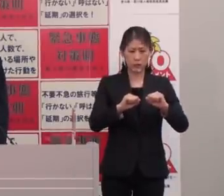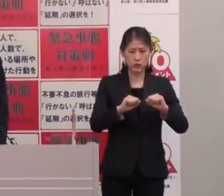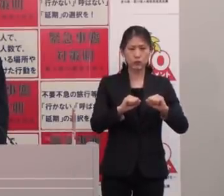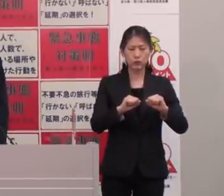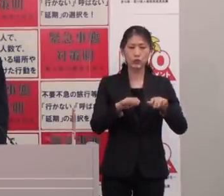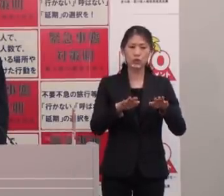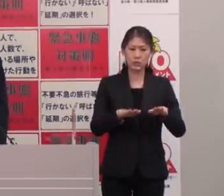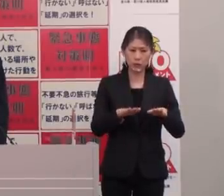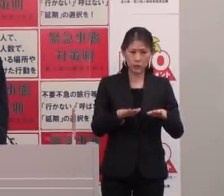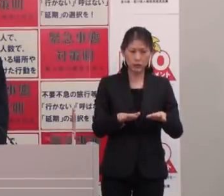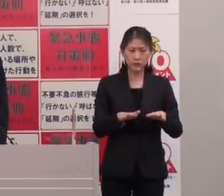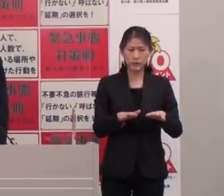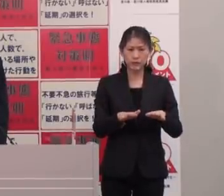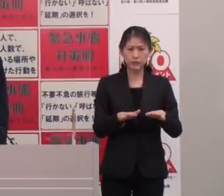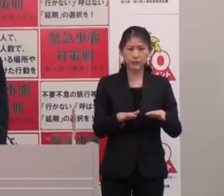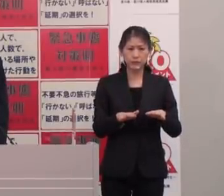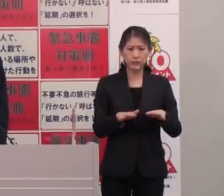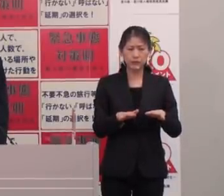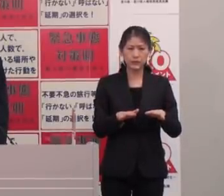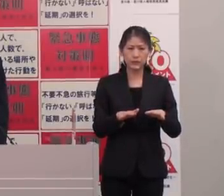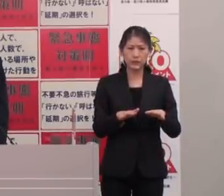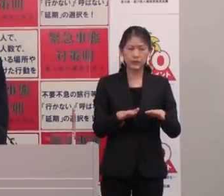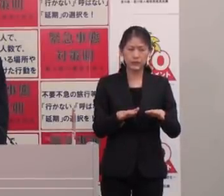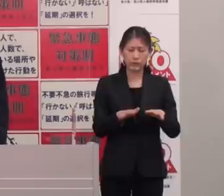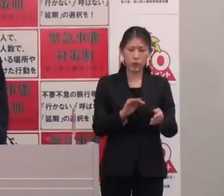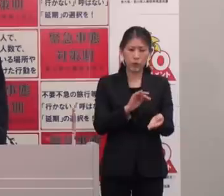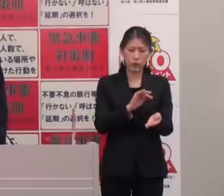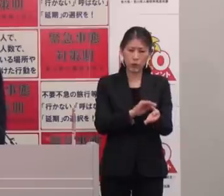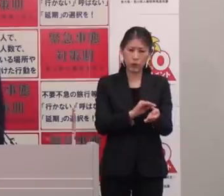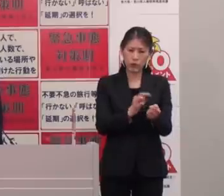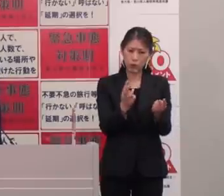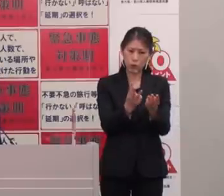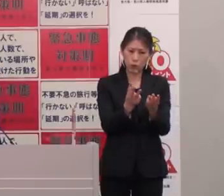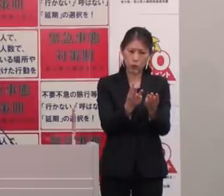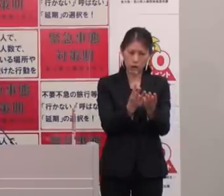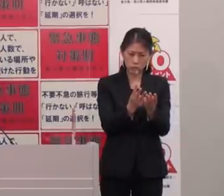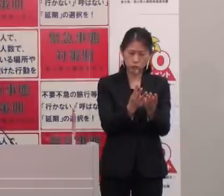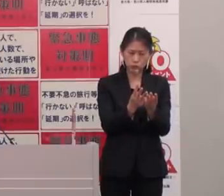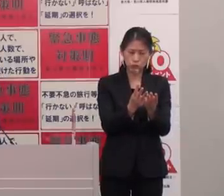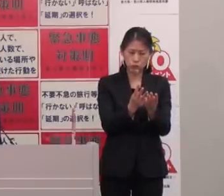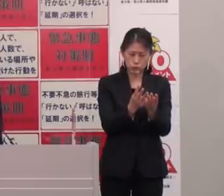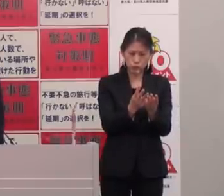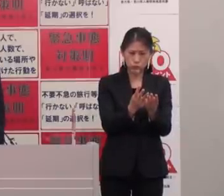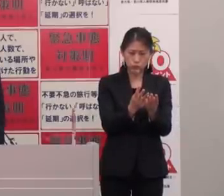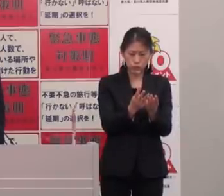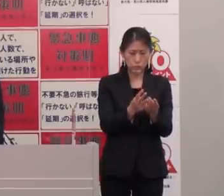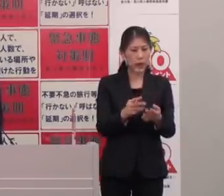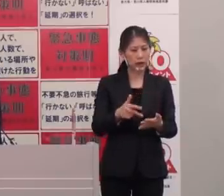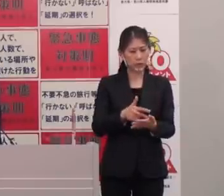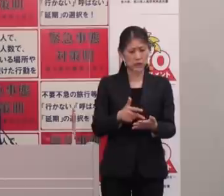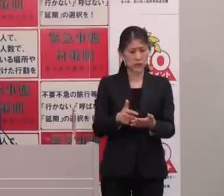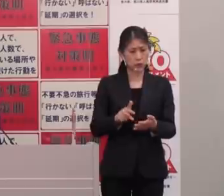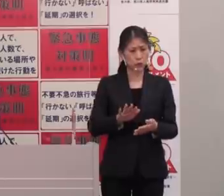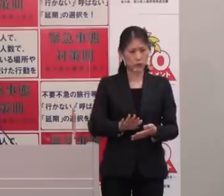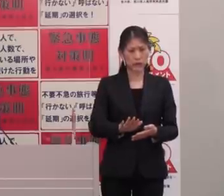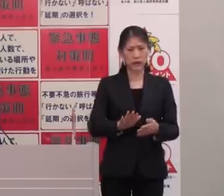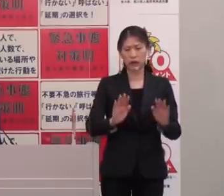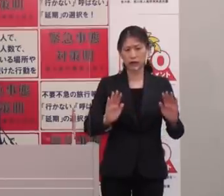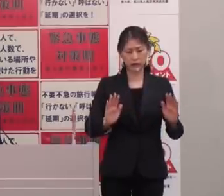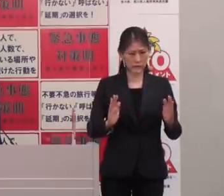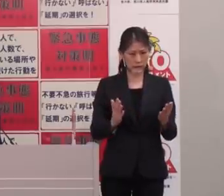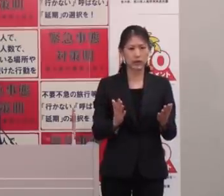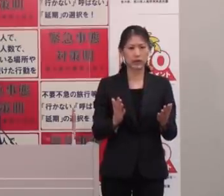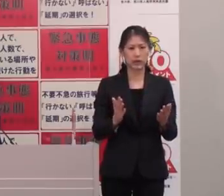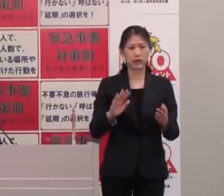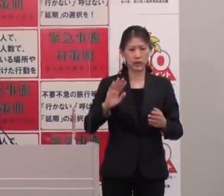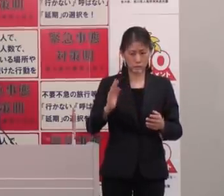現時点ではどれだけの医療機関かというのはちょっと手元に今ございませんけども、まあ、でき